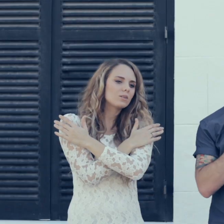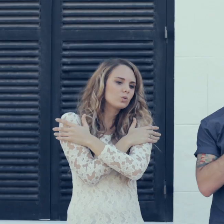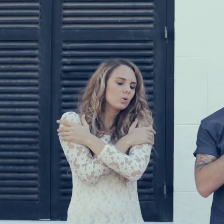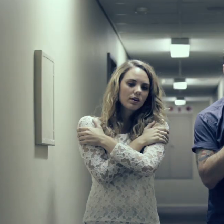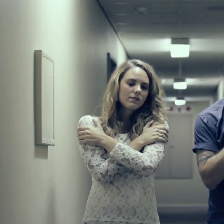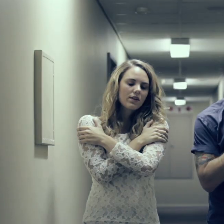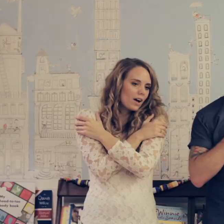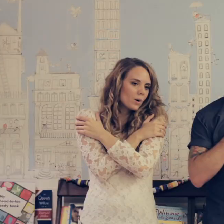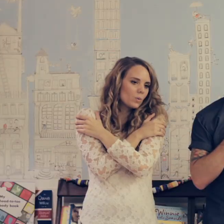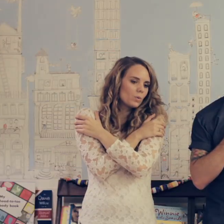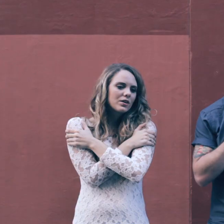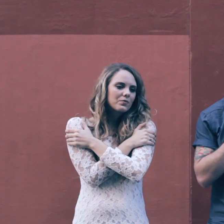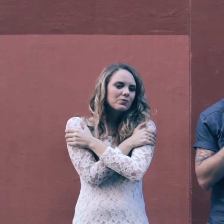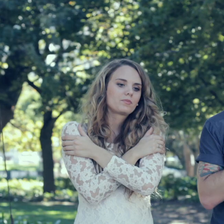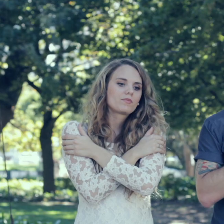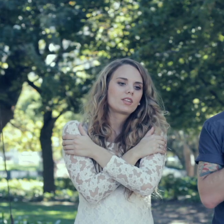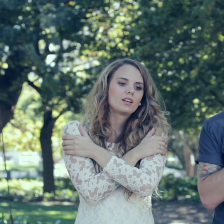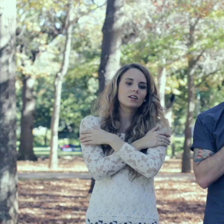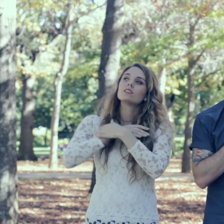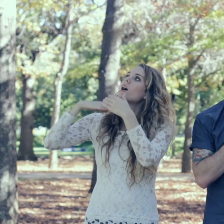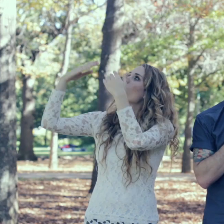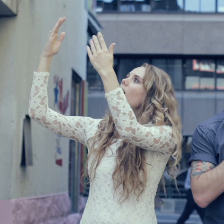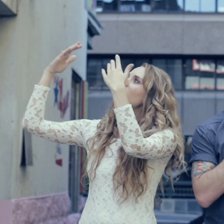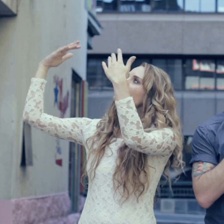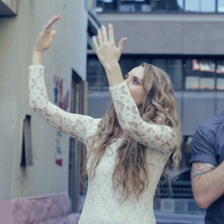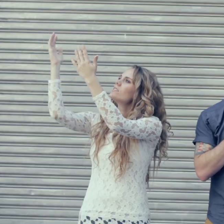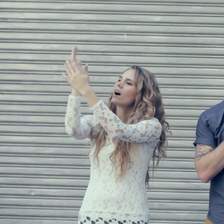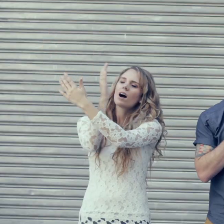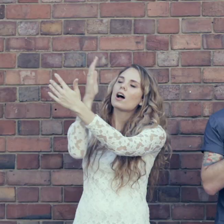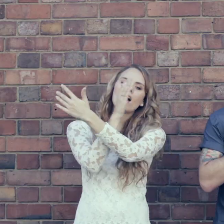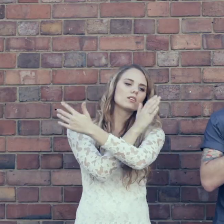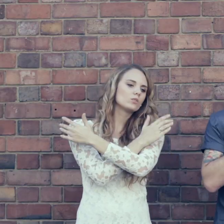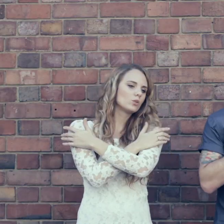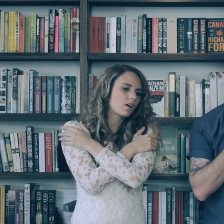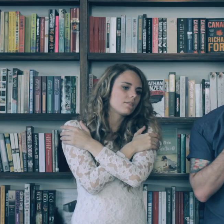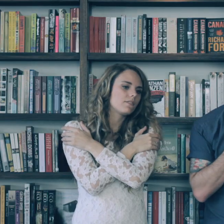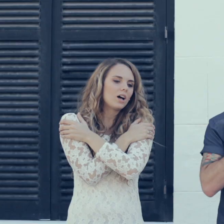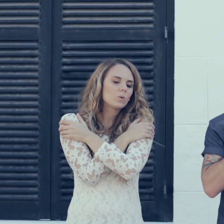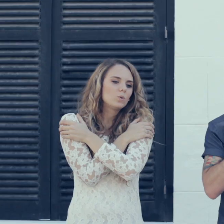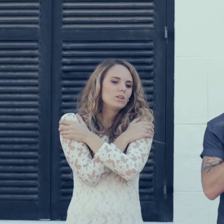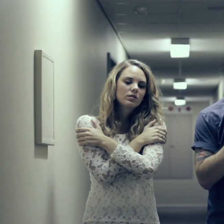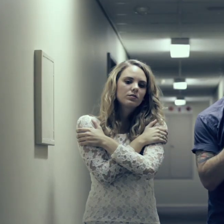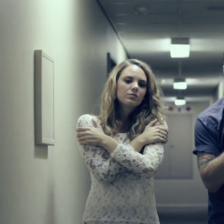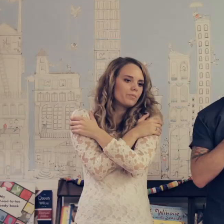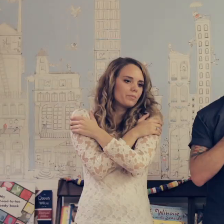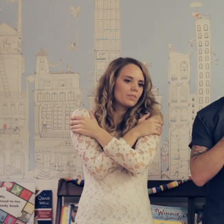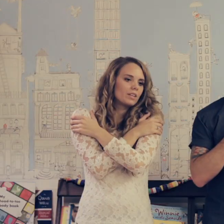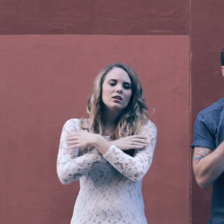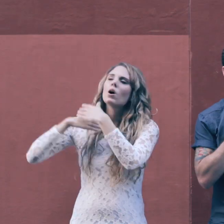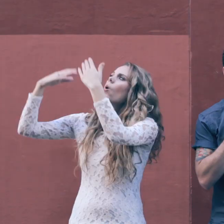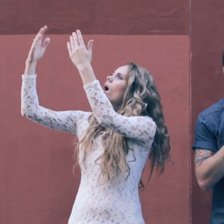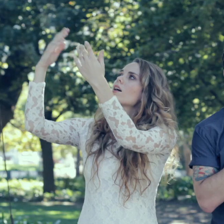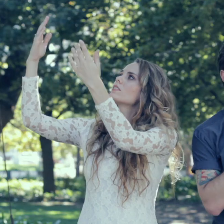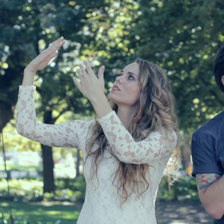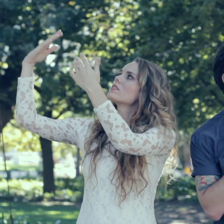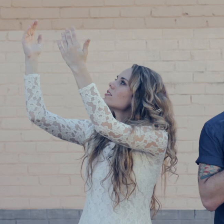is ek toegevou. In jou hande is ek toegevou.